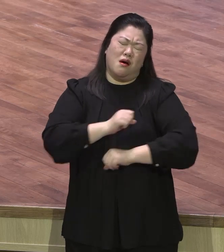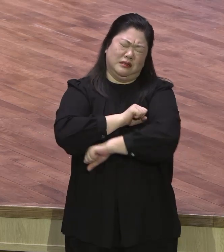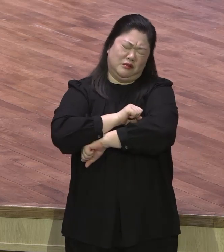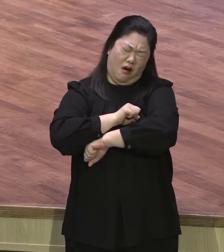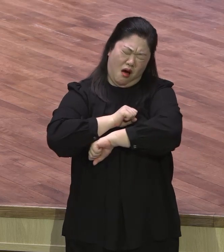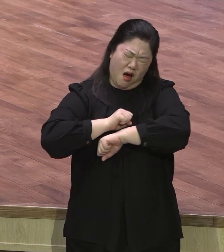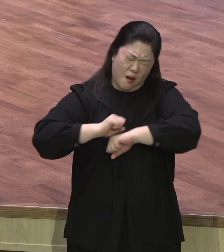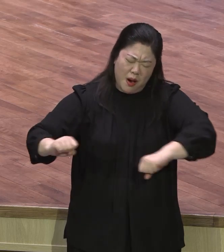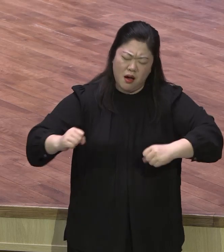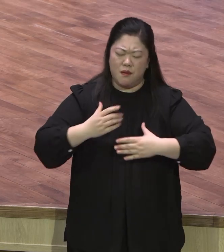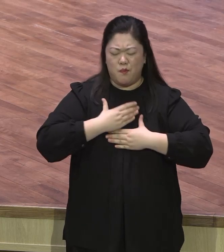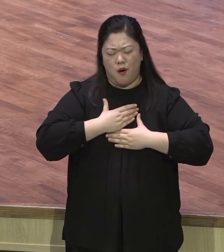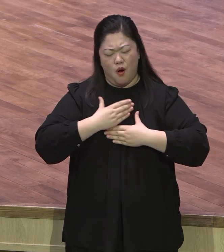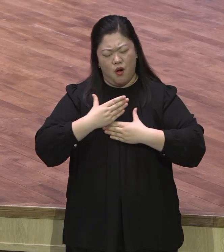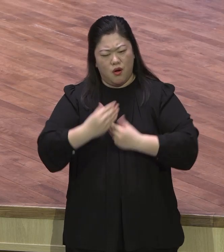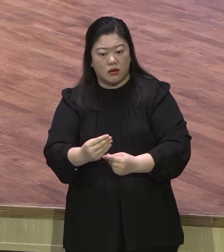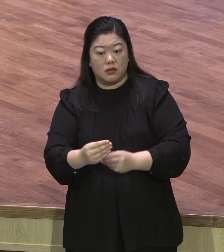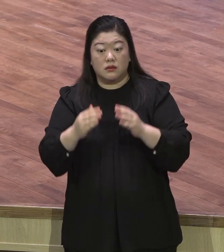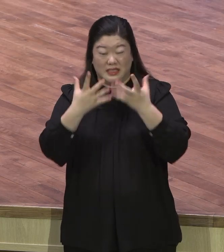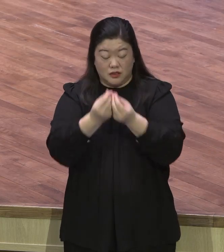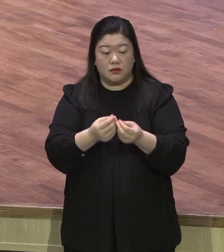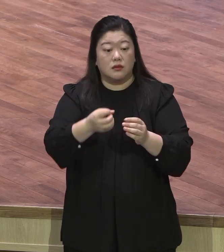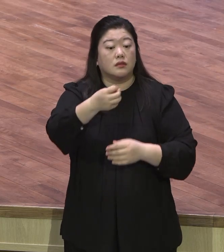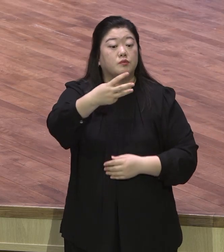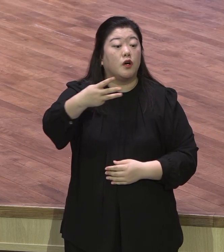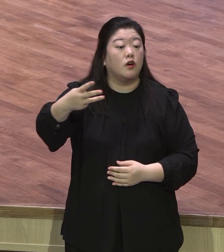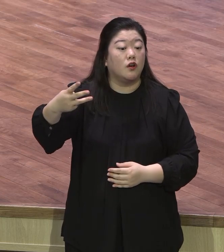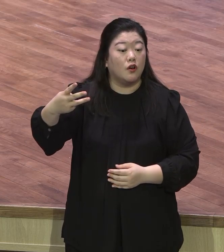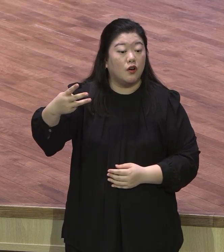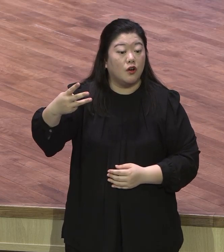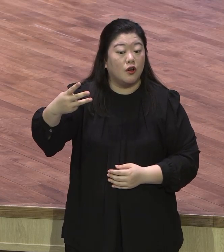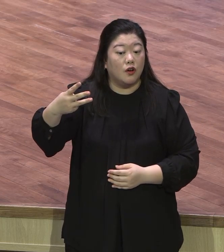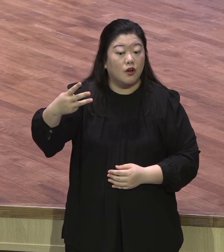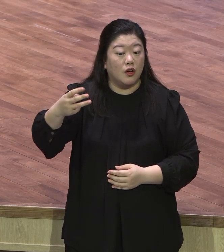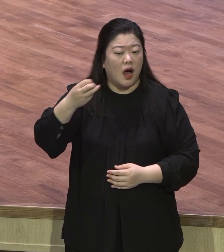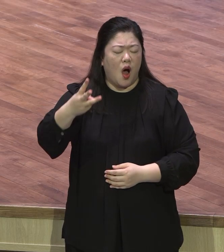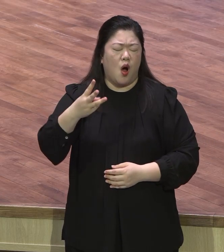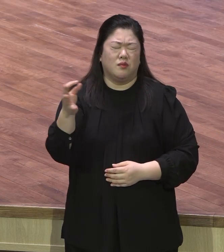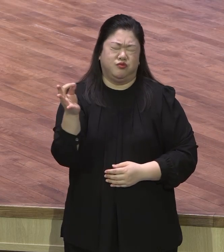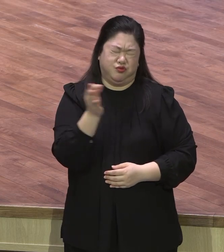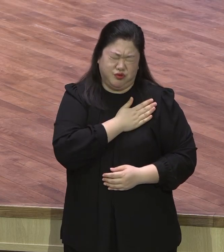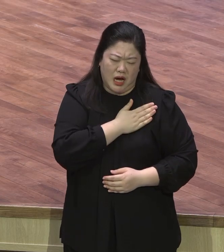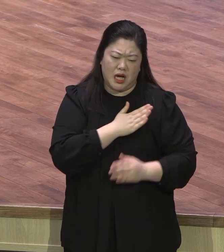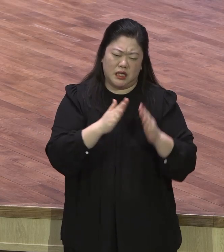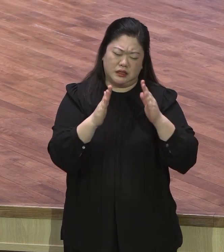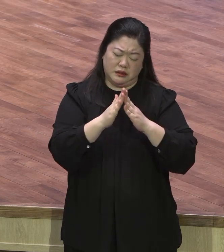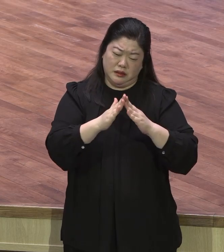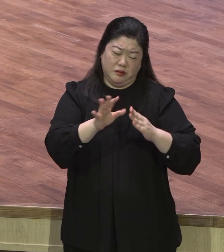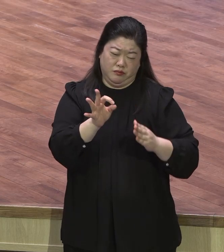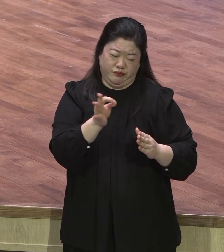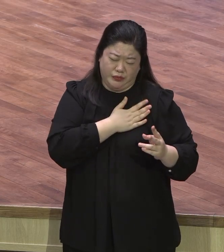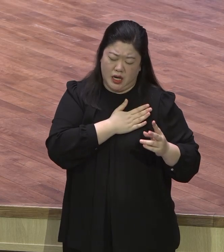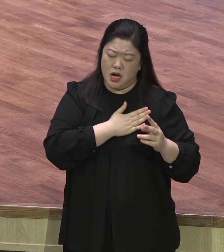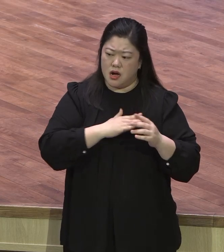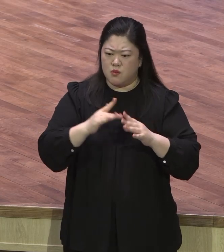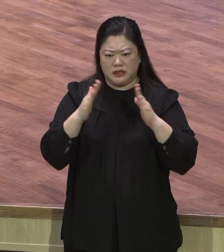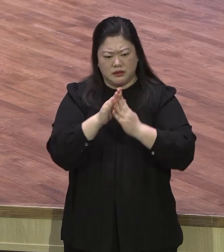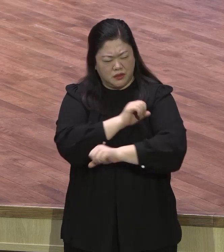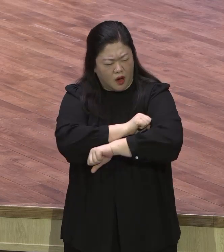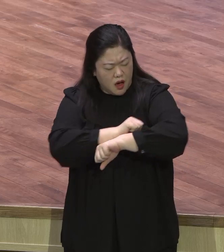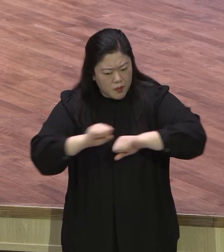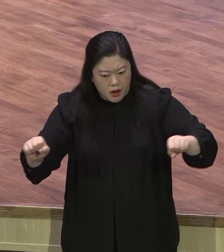삼성가들 보세요. 지옥이지요. 부자들 보세요. 그렇게 어마어마한